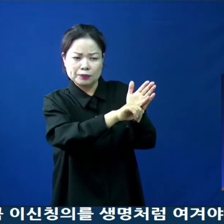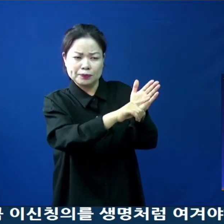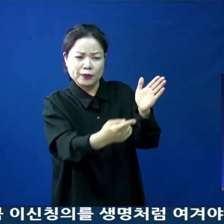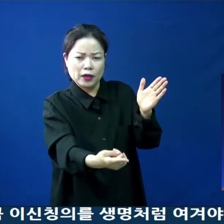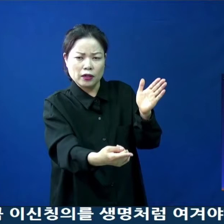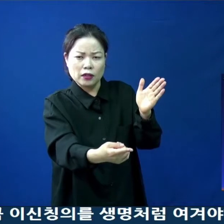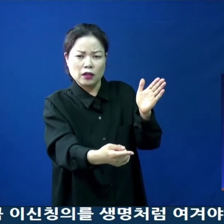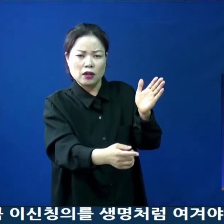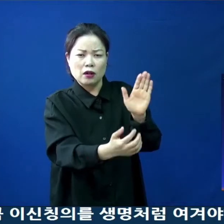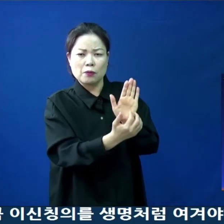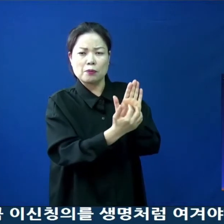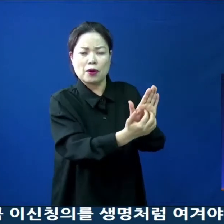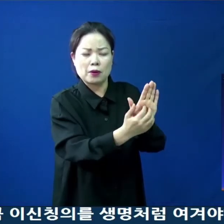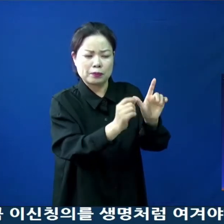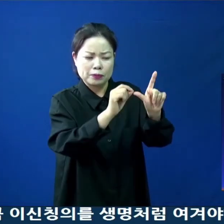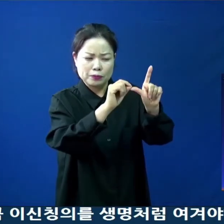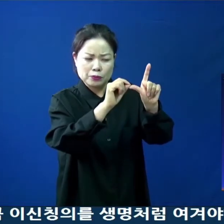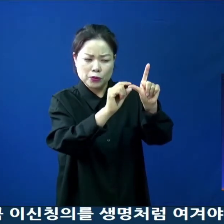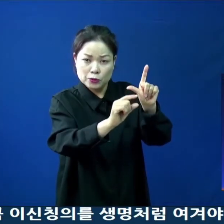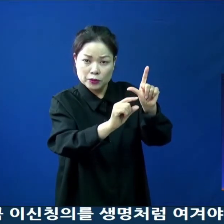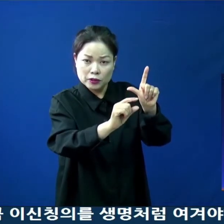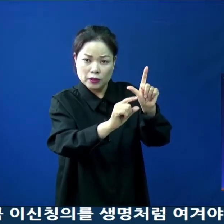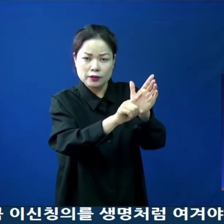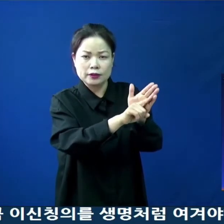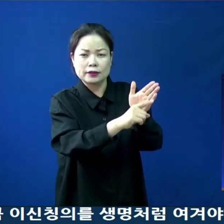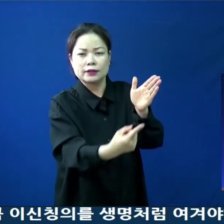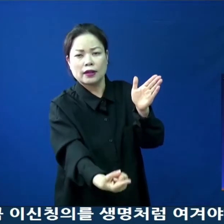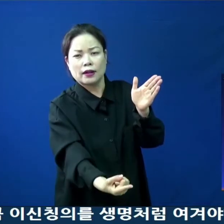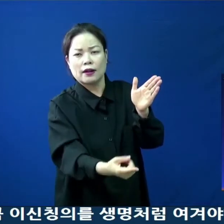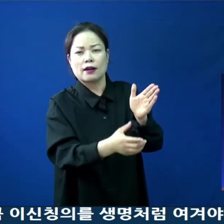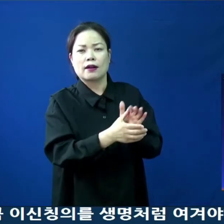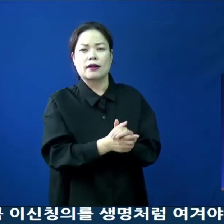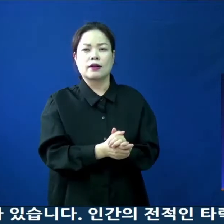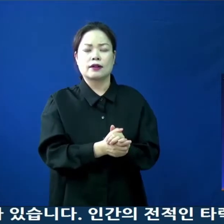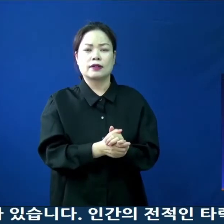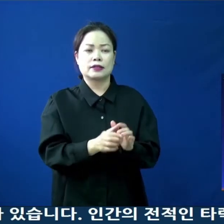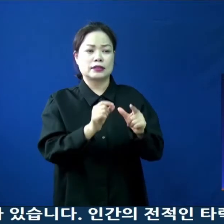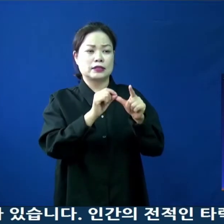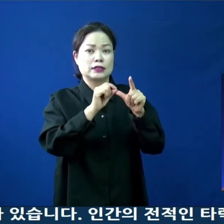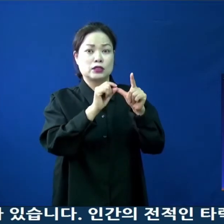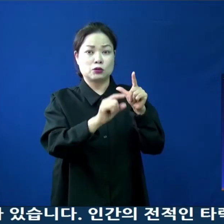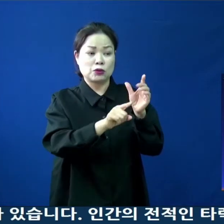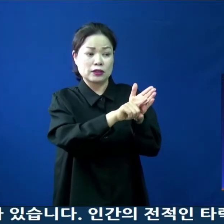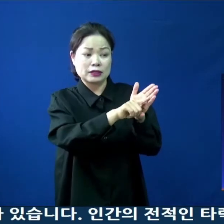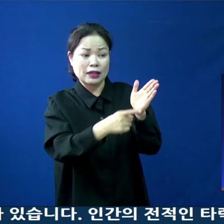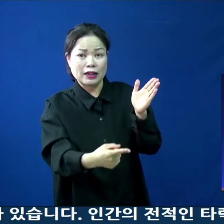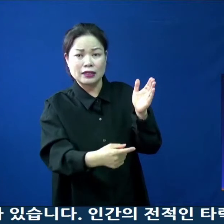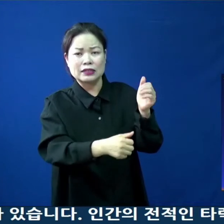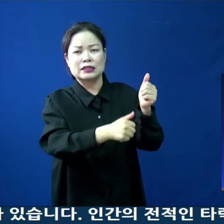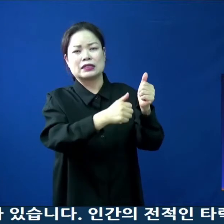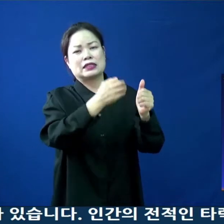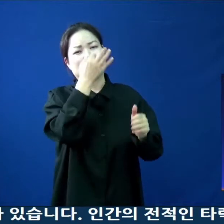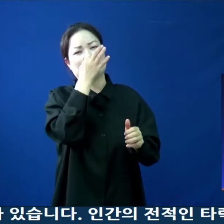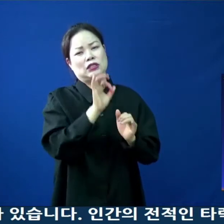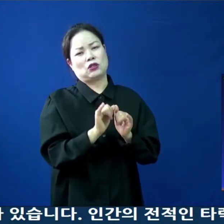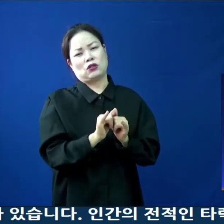거부하고 그냥 부분적인 타락 혹은 일부의 타락으로 인정하는